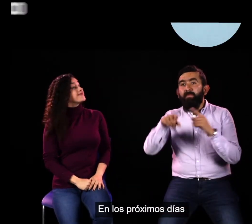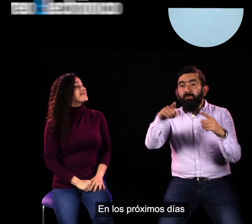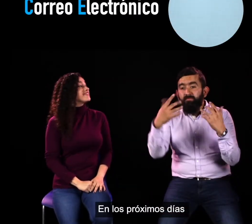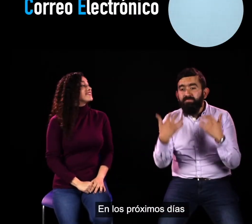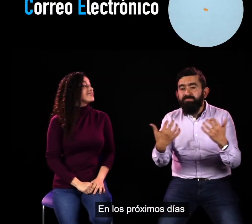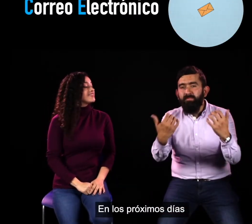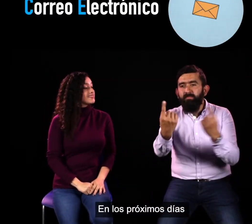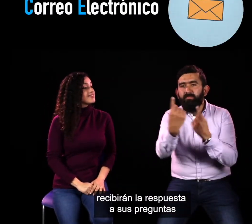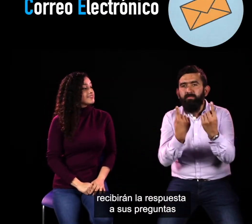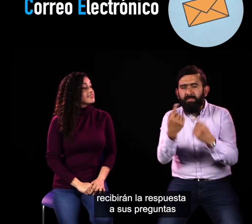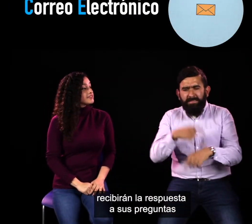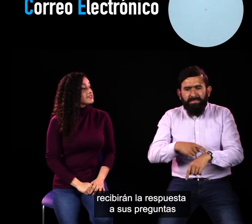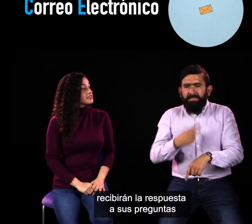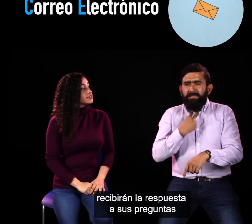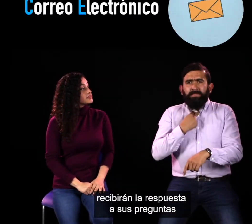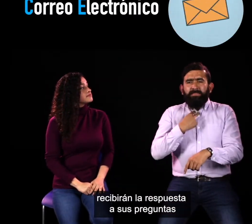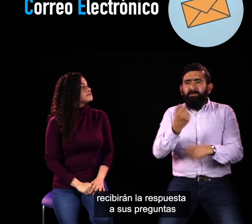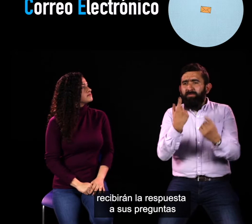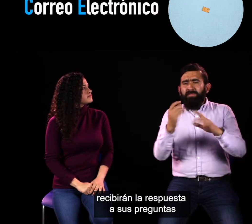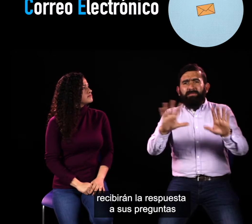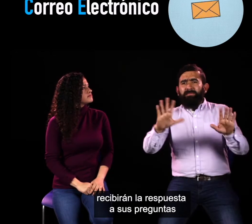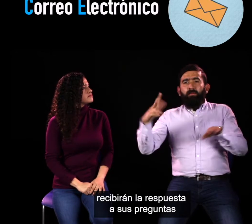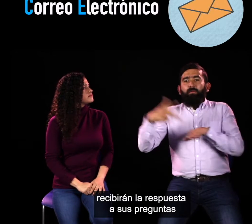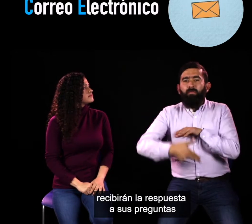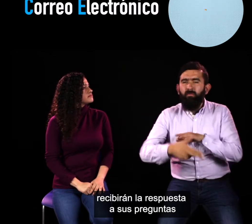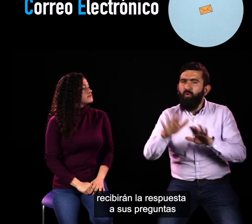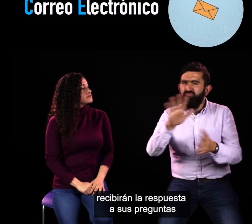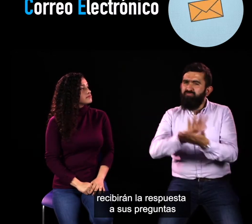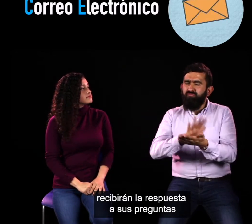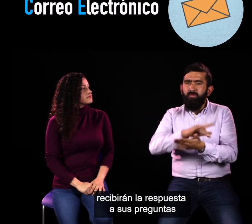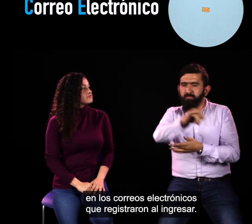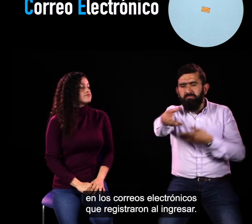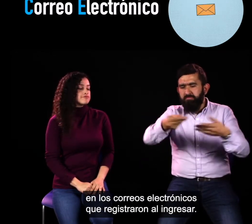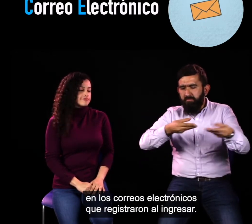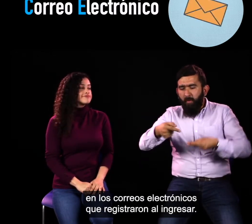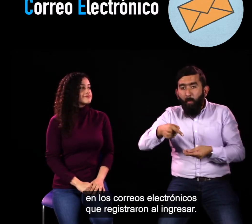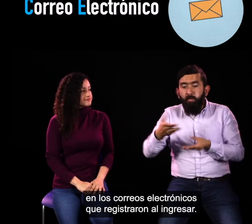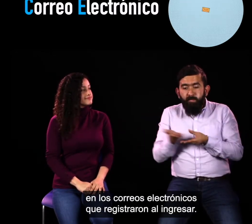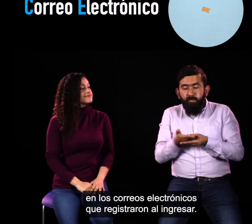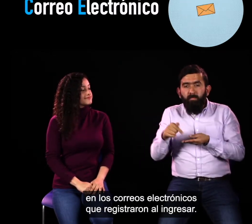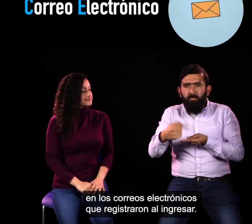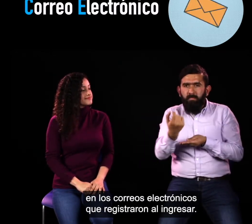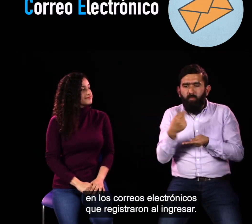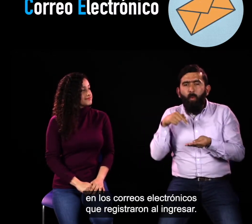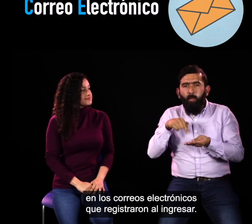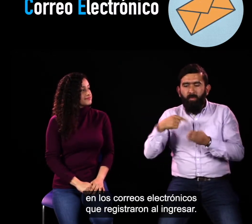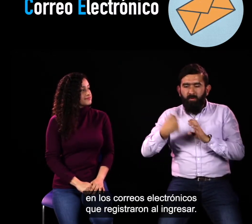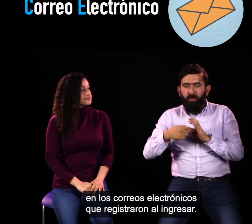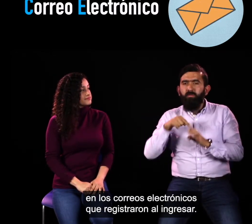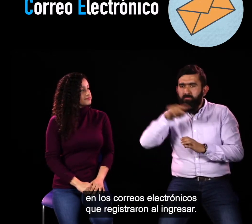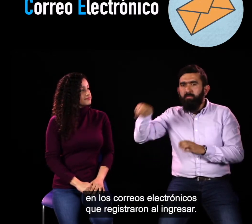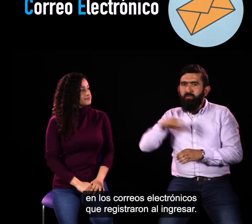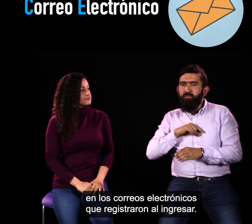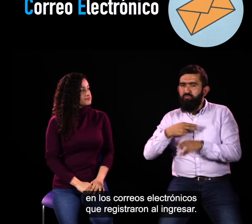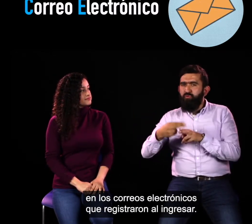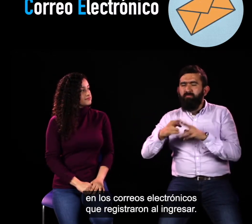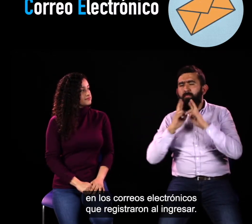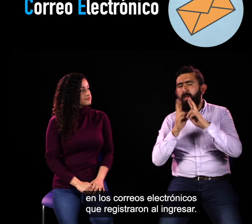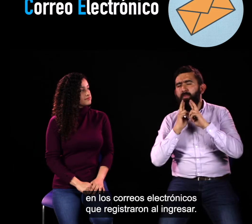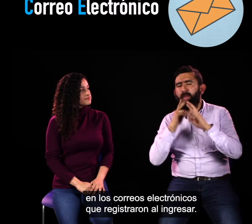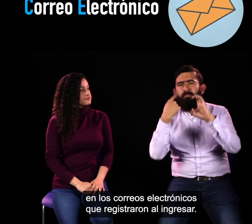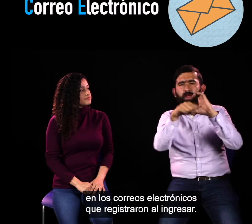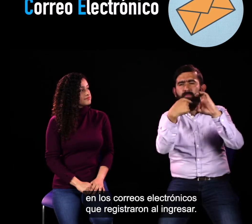días, recibirán la respuesta a sus preguntas en los correos electrónicos que registraron al ingresar.